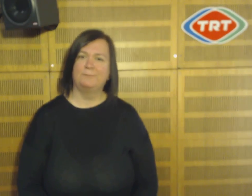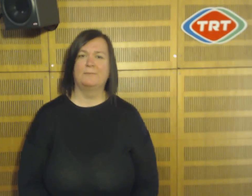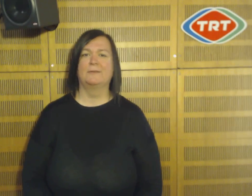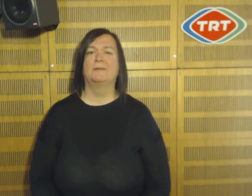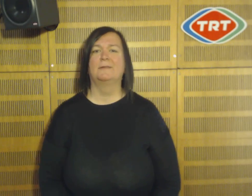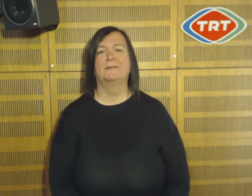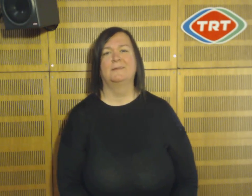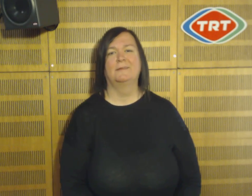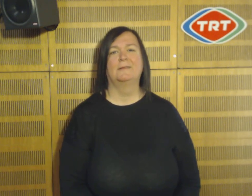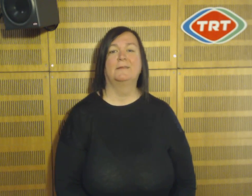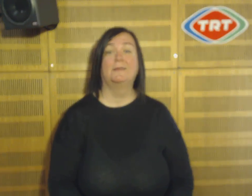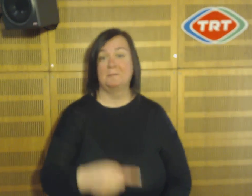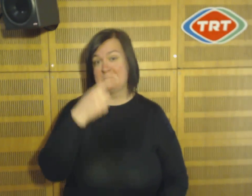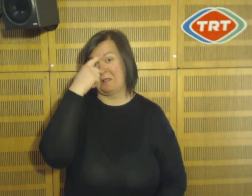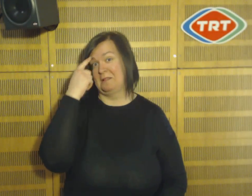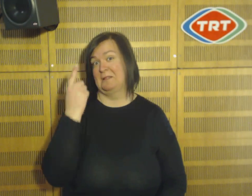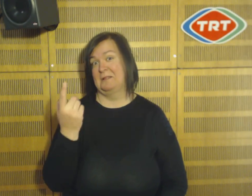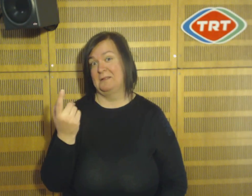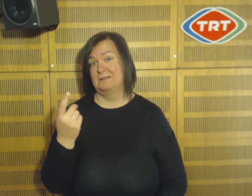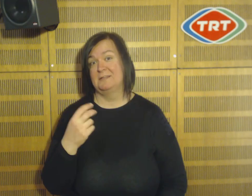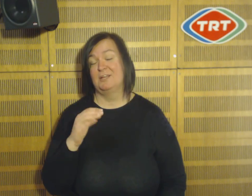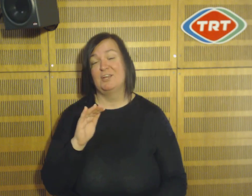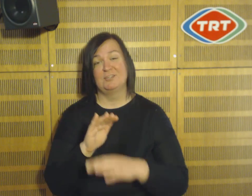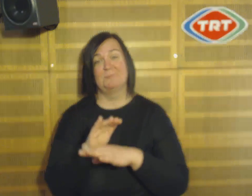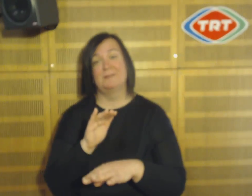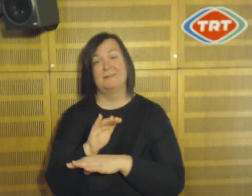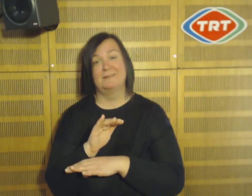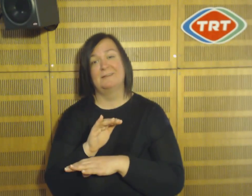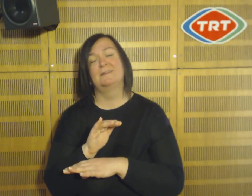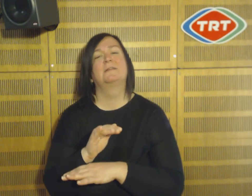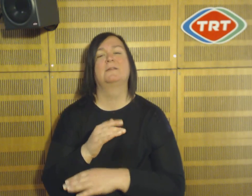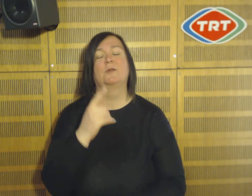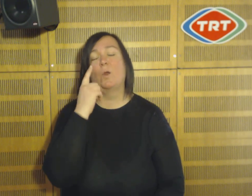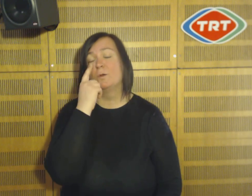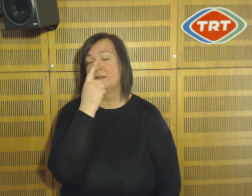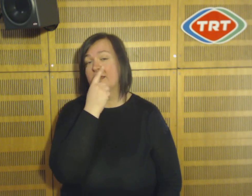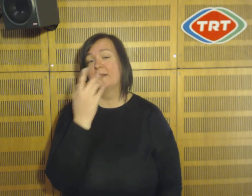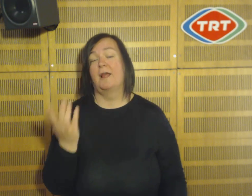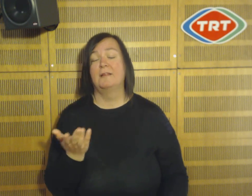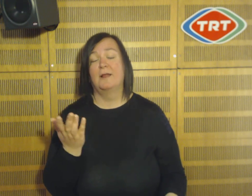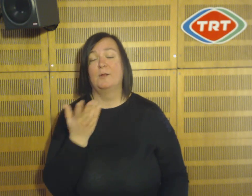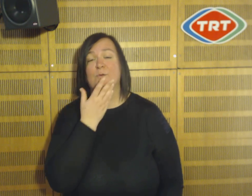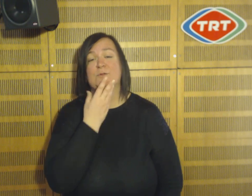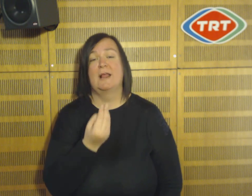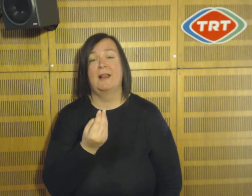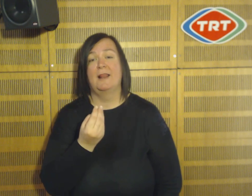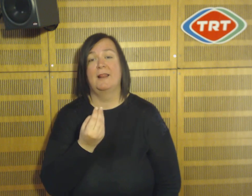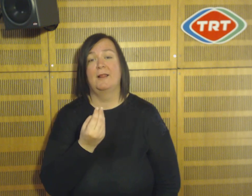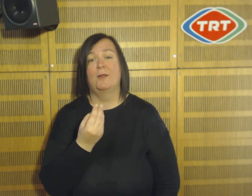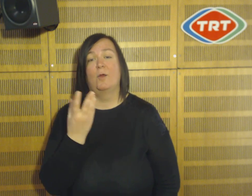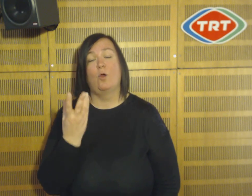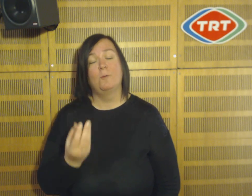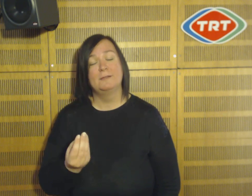sevgilim Belki de Yaşamının gözlerin kadar güzel olmasını